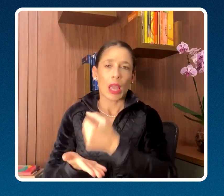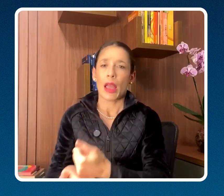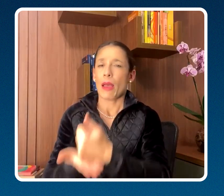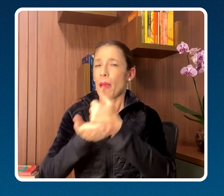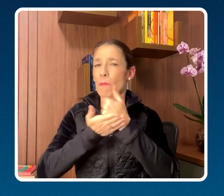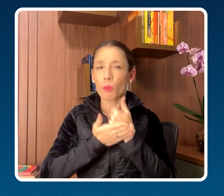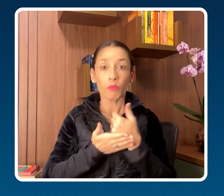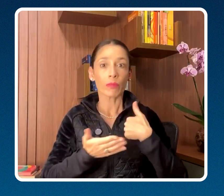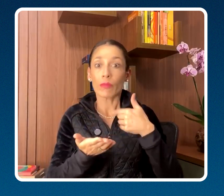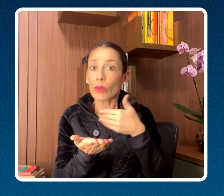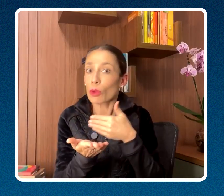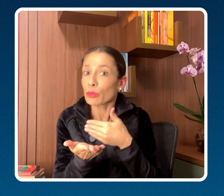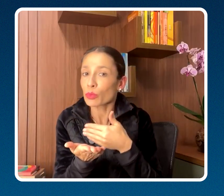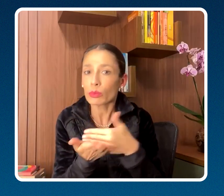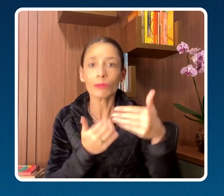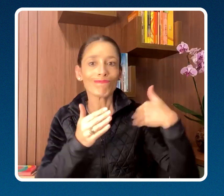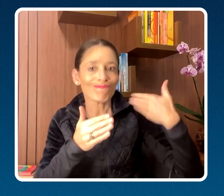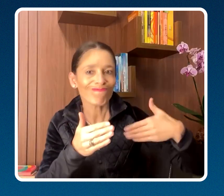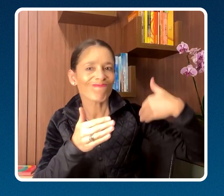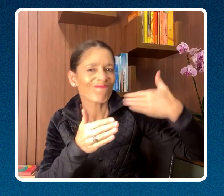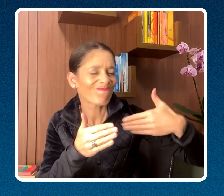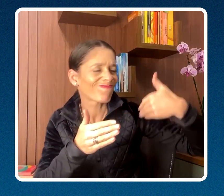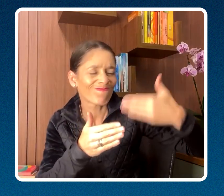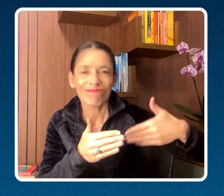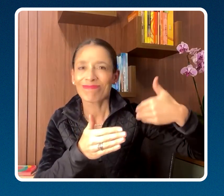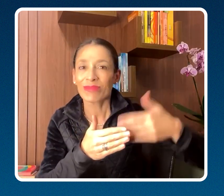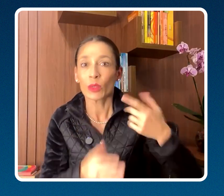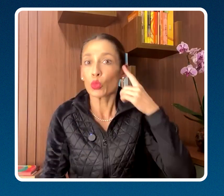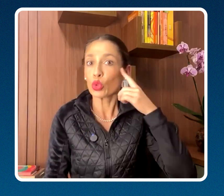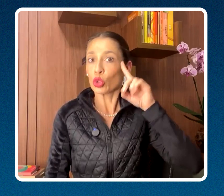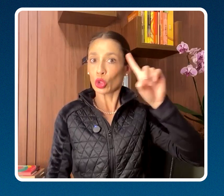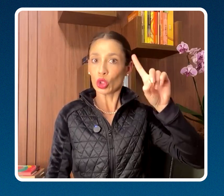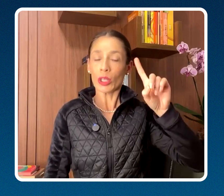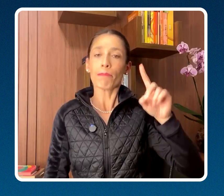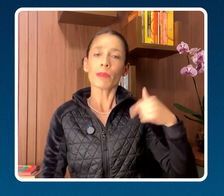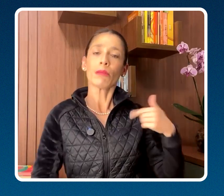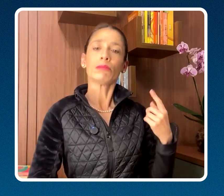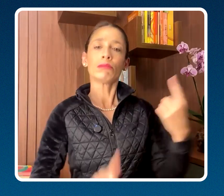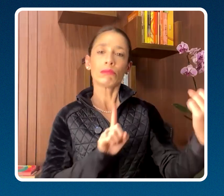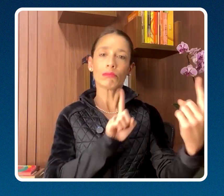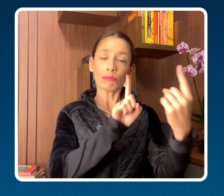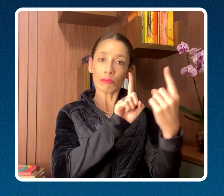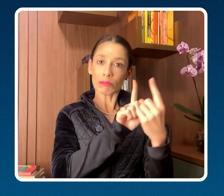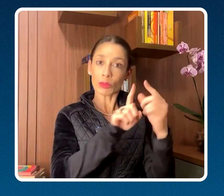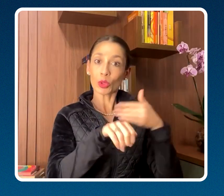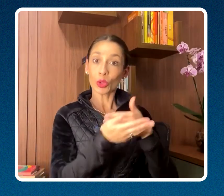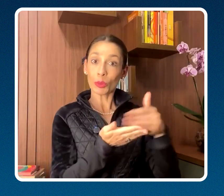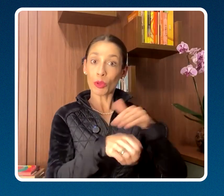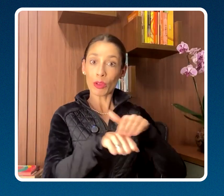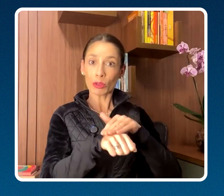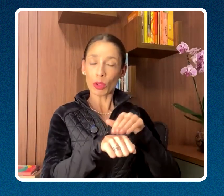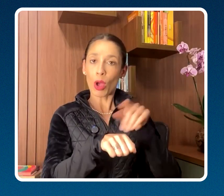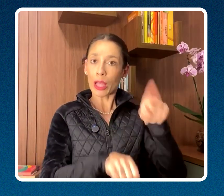eu comecei e fui indo, é tanto que um dia eu cheguei na clínica, quando eu comecei a conversar com a paciente, ela olhou